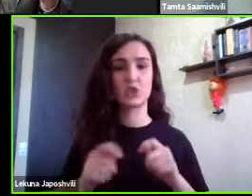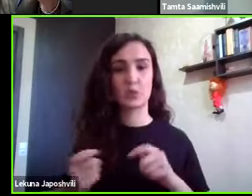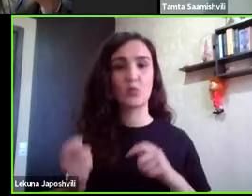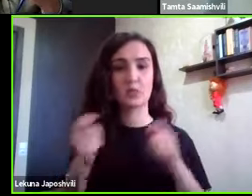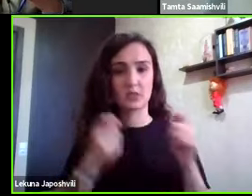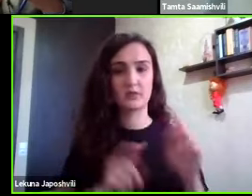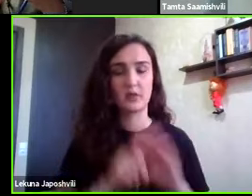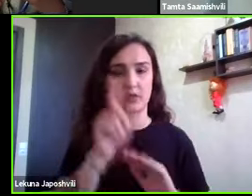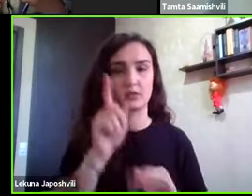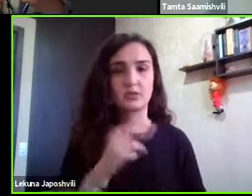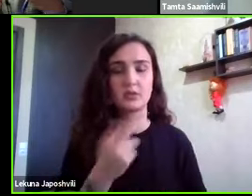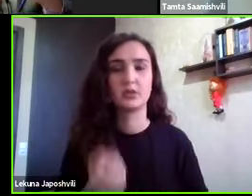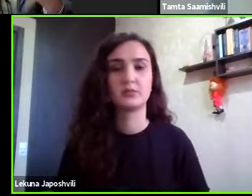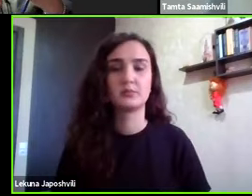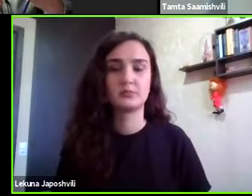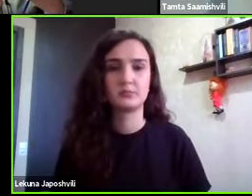და